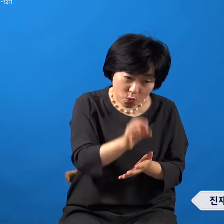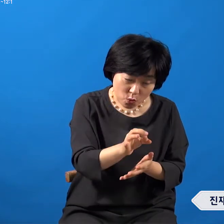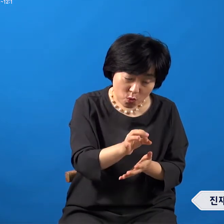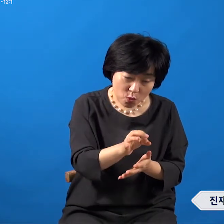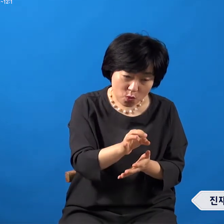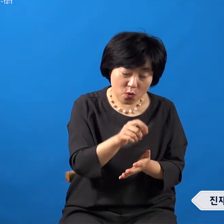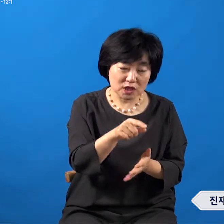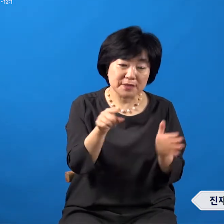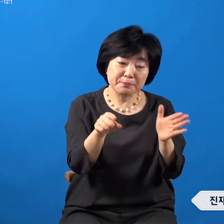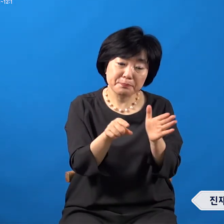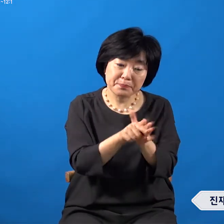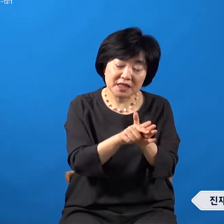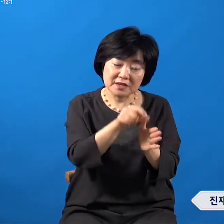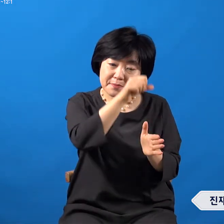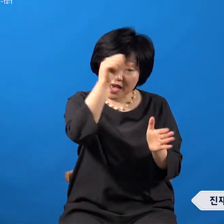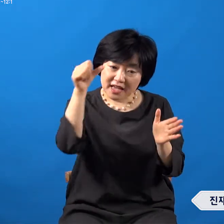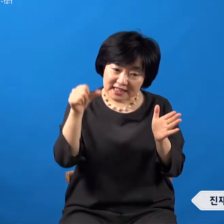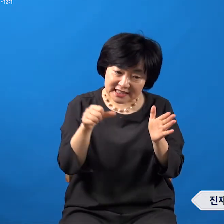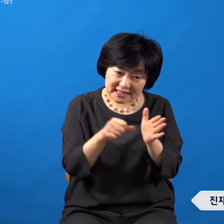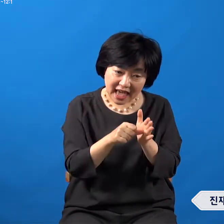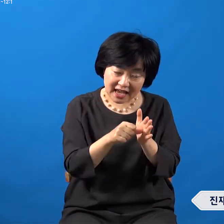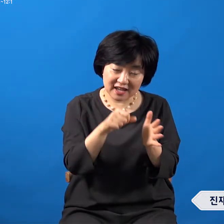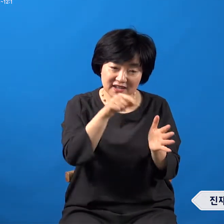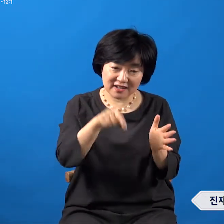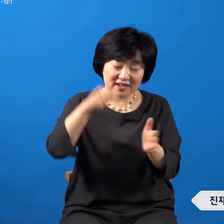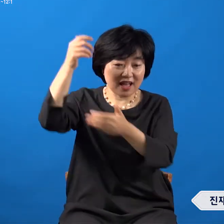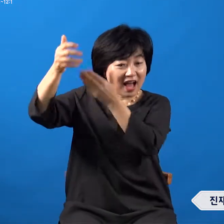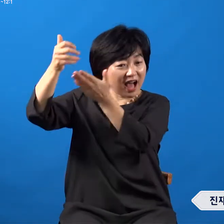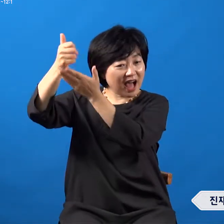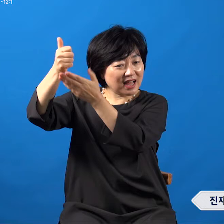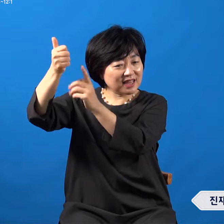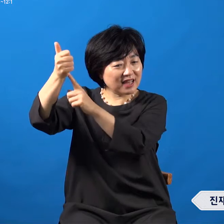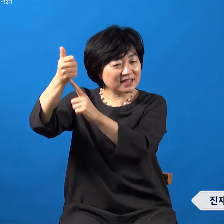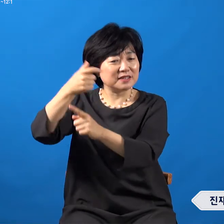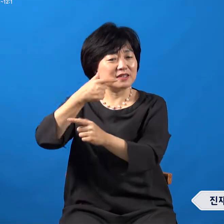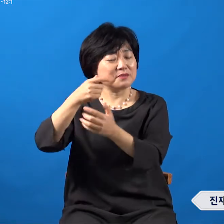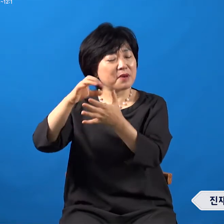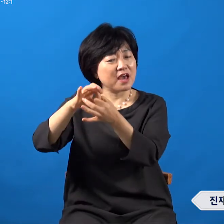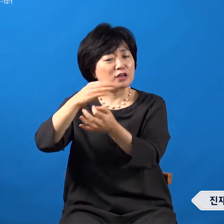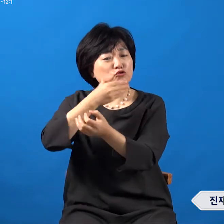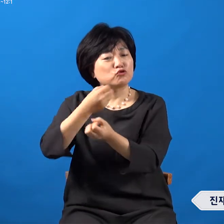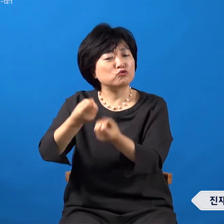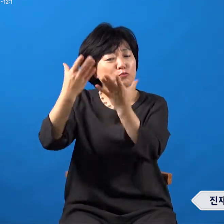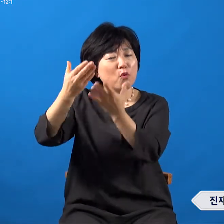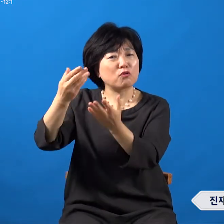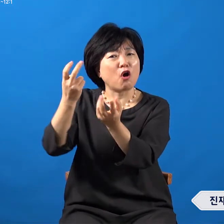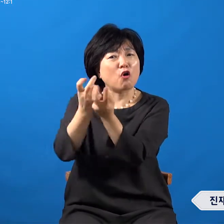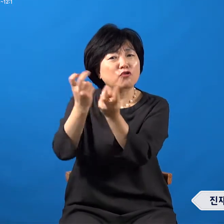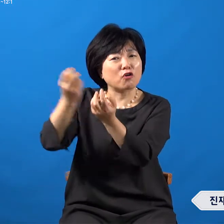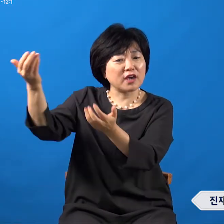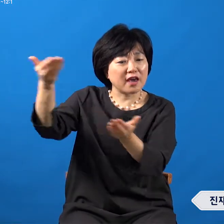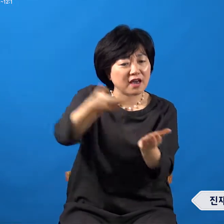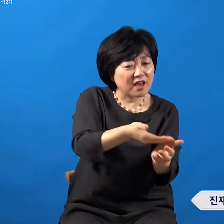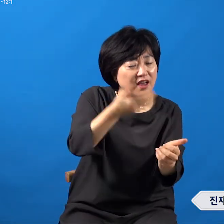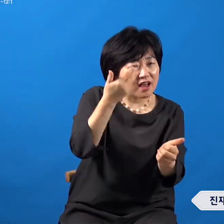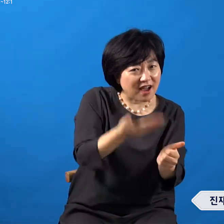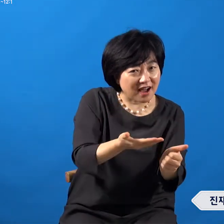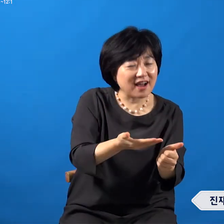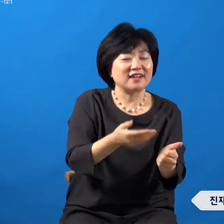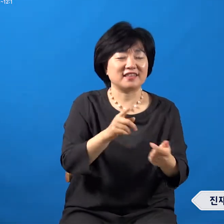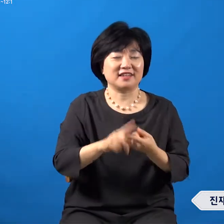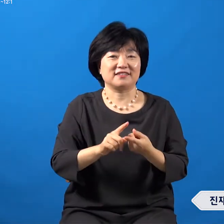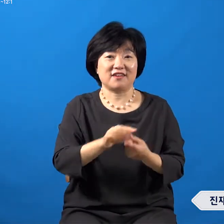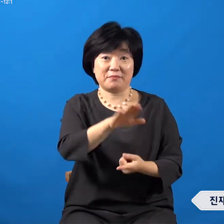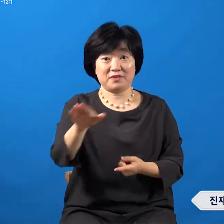축복을 어떻게 이루게 하시는가, 축복의 삶을 향한 믿음의 여정을 함께